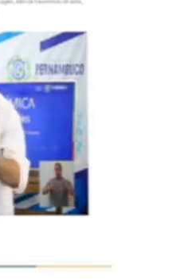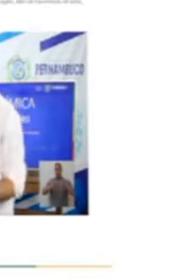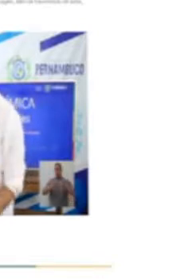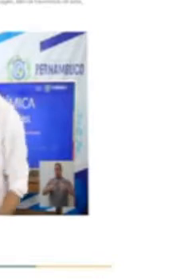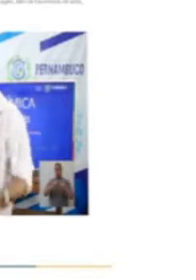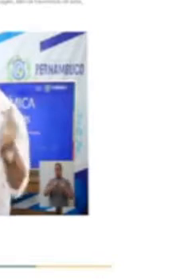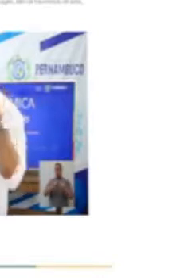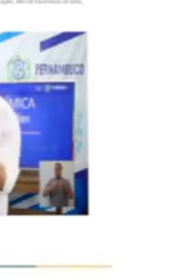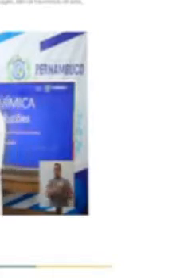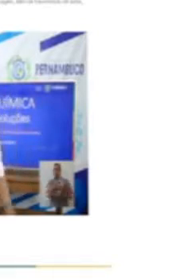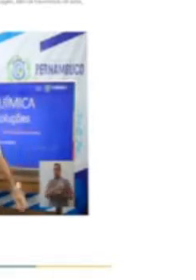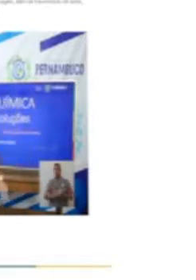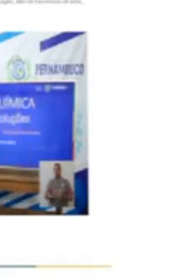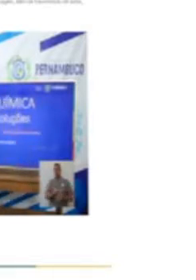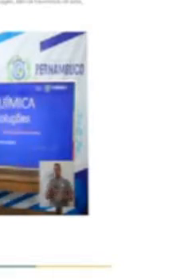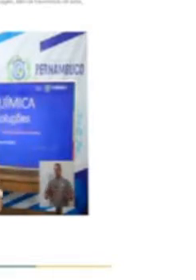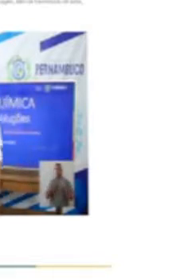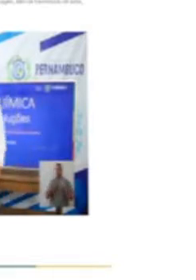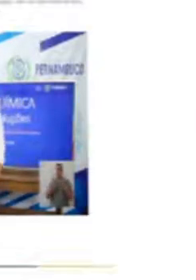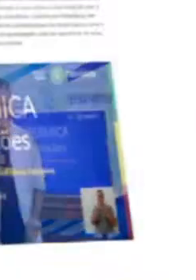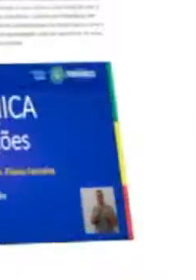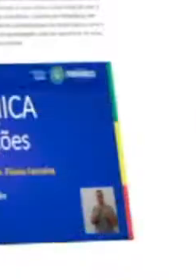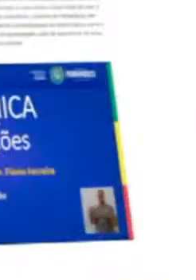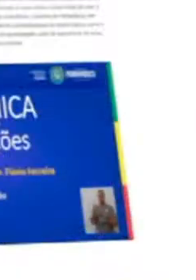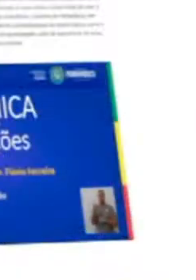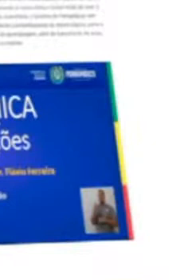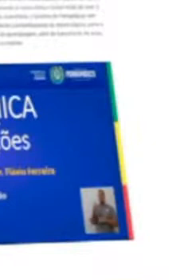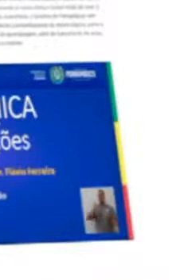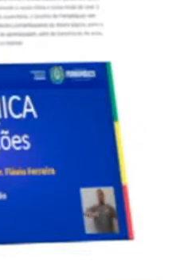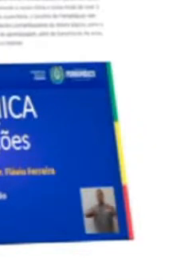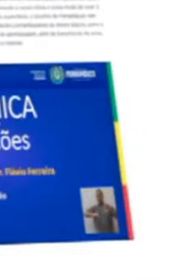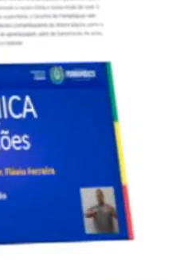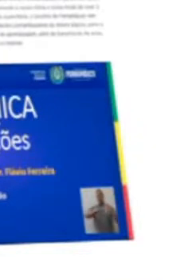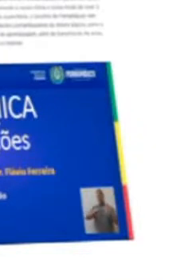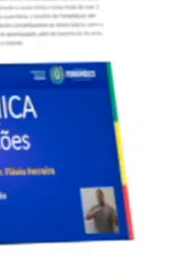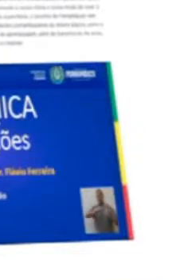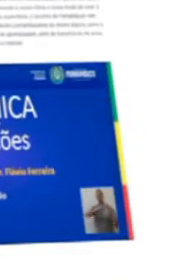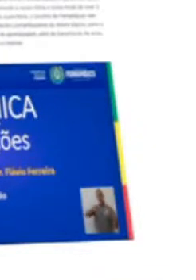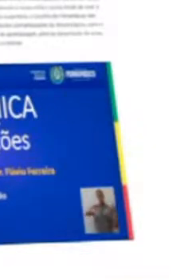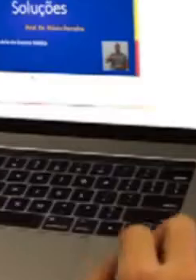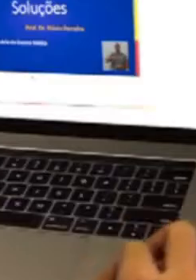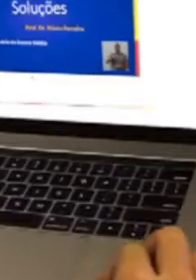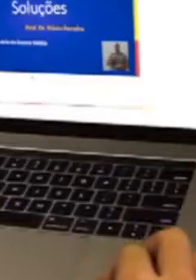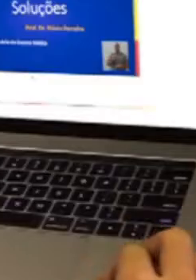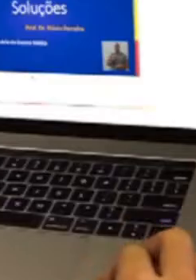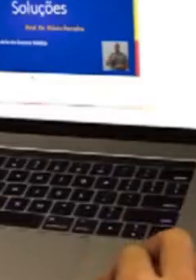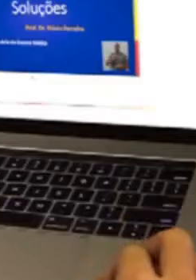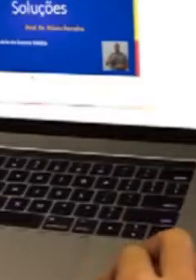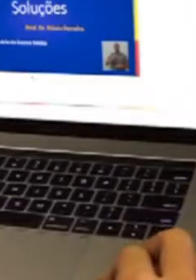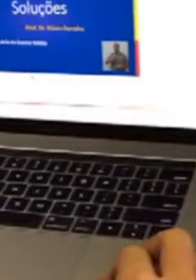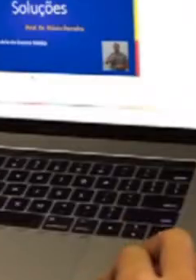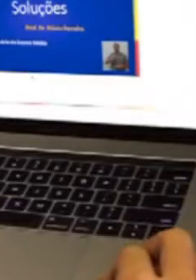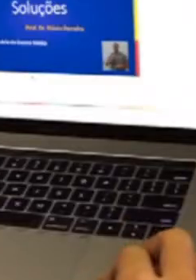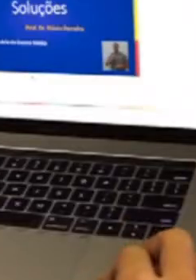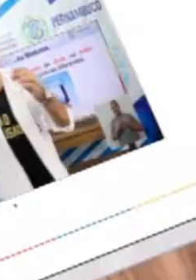distância os pacotes de dados patrocinados pelo programa terão acesso gratuito ao material da plataforma educap